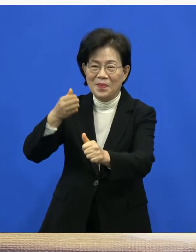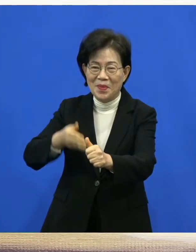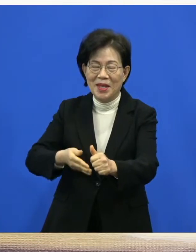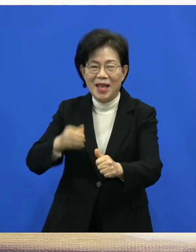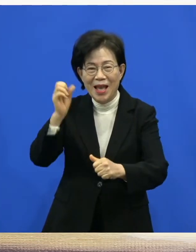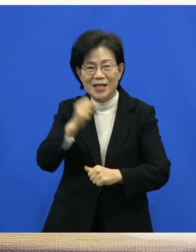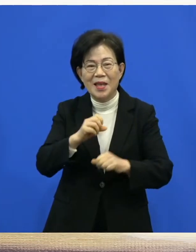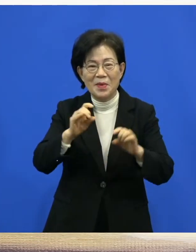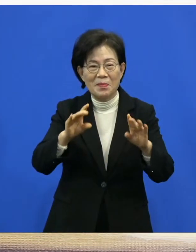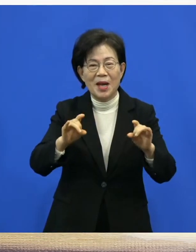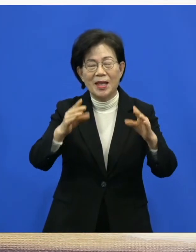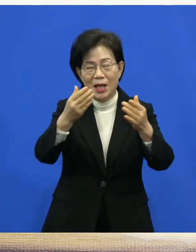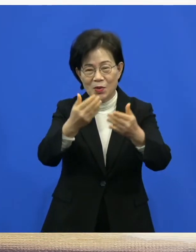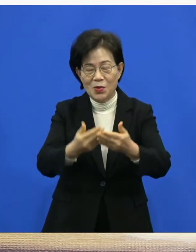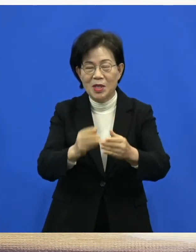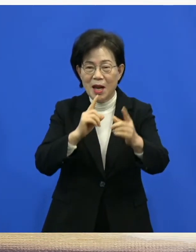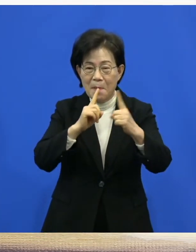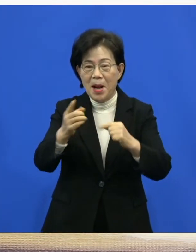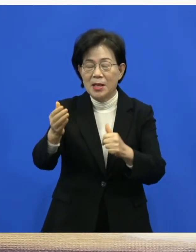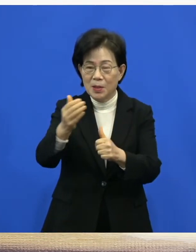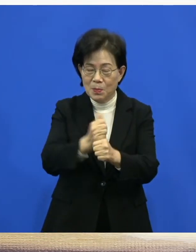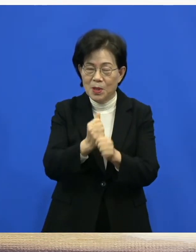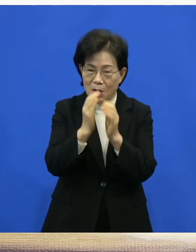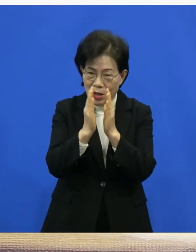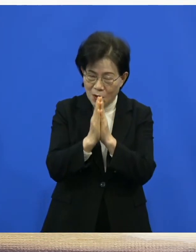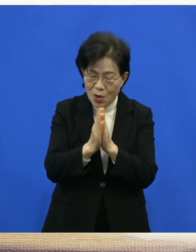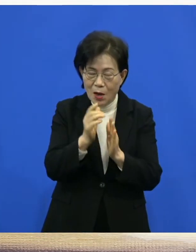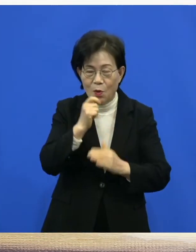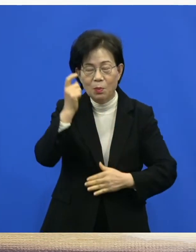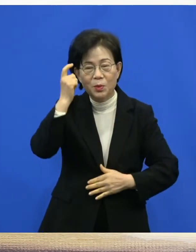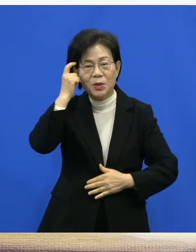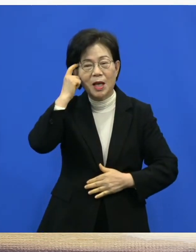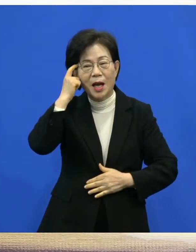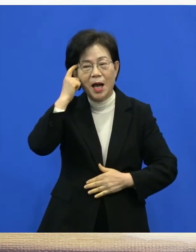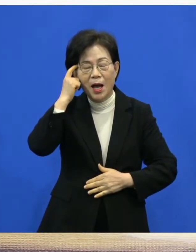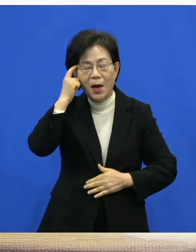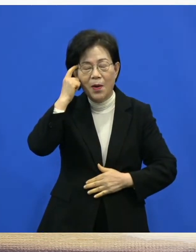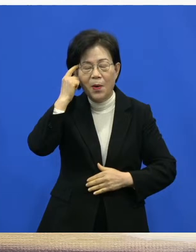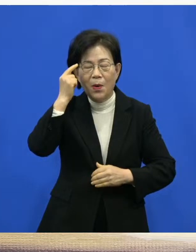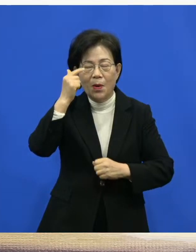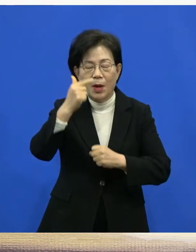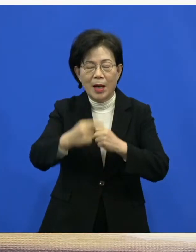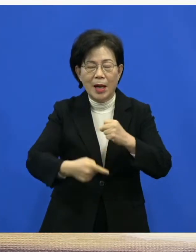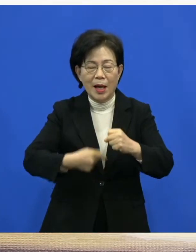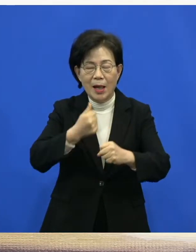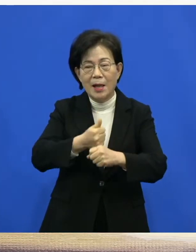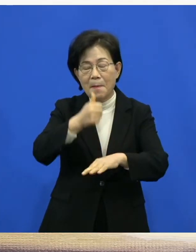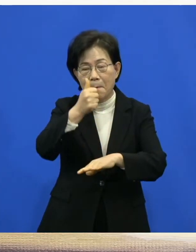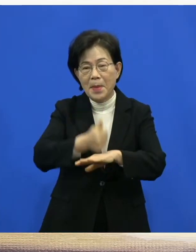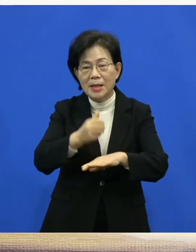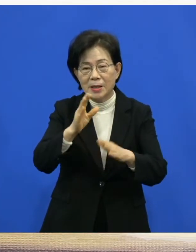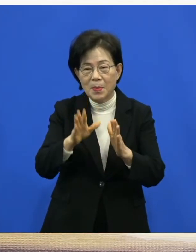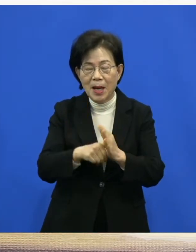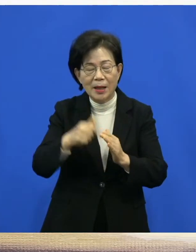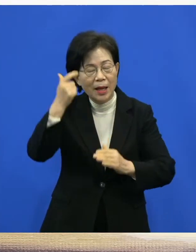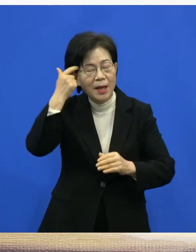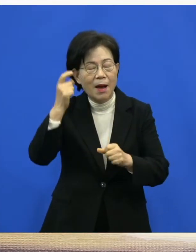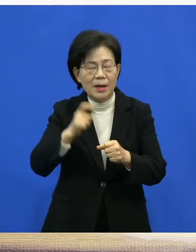새벽마다 하나님 주시는 말씀을 붙들고 기도하시고 또 묵상하시고, 연말에 또 이 영적인